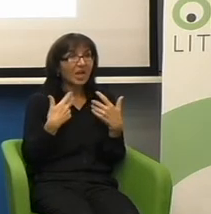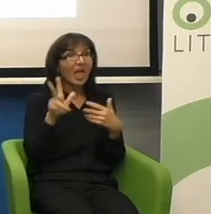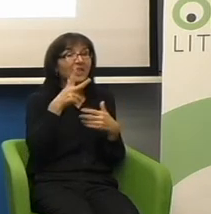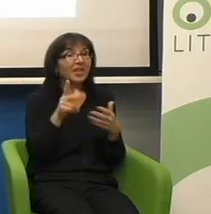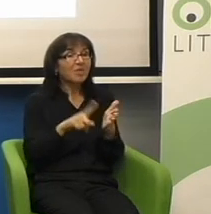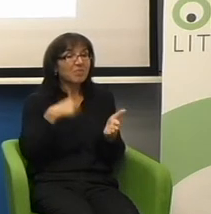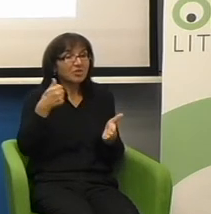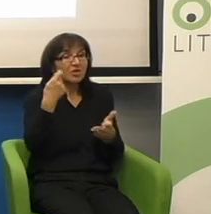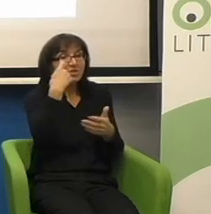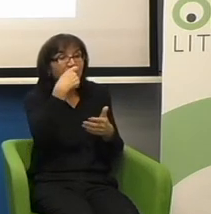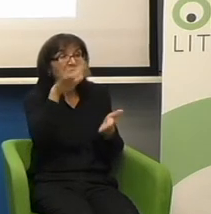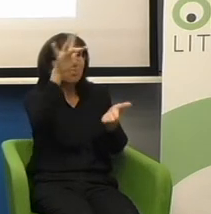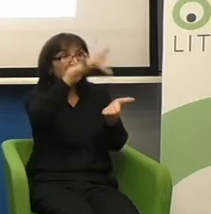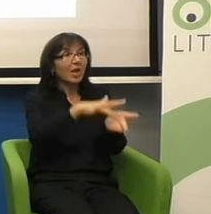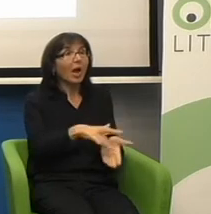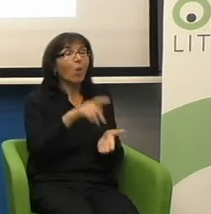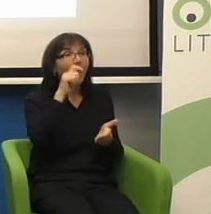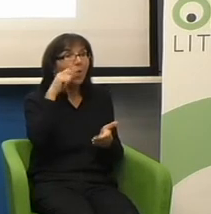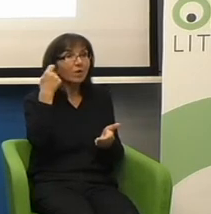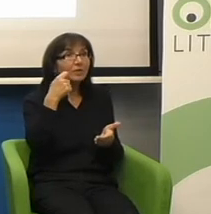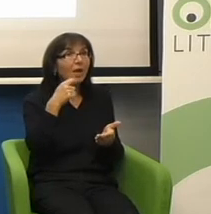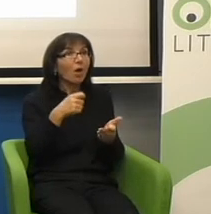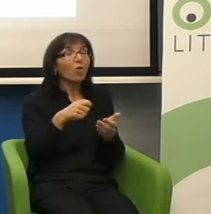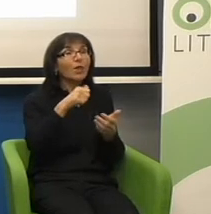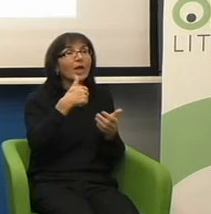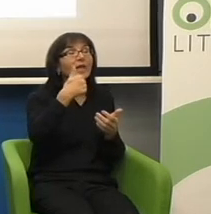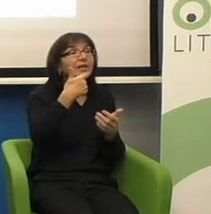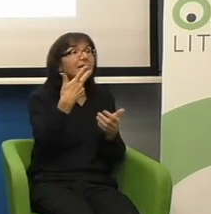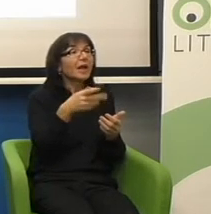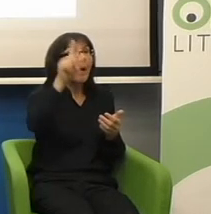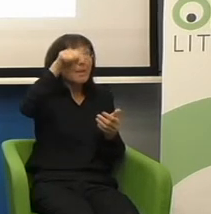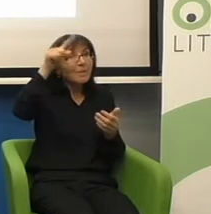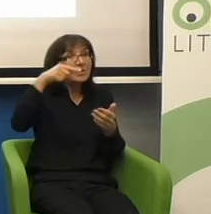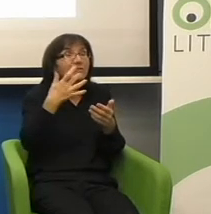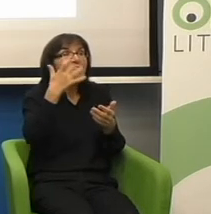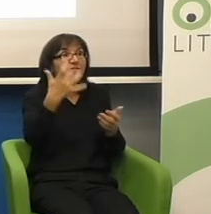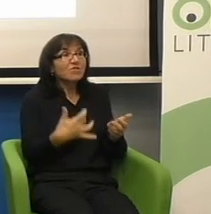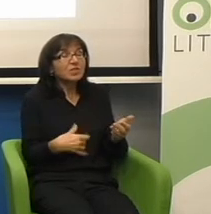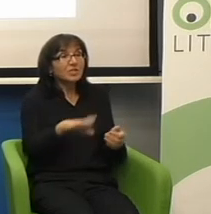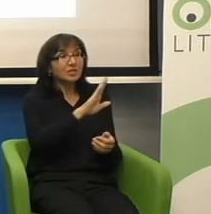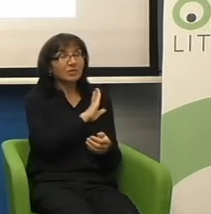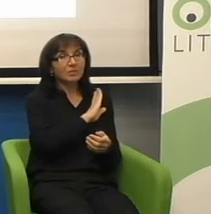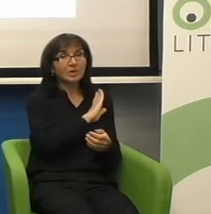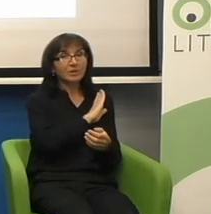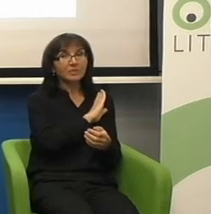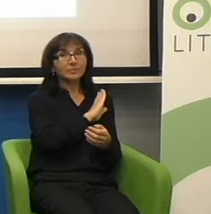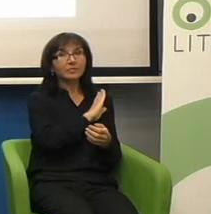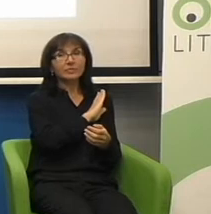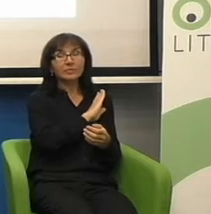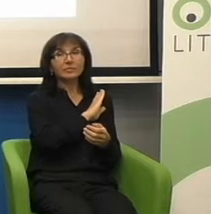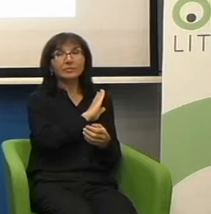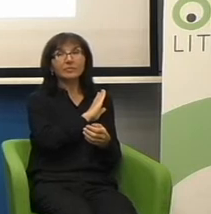raz pojechała na Ukrainę, to on dosłownie kilka miesięcy wcześniej zmarł. I no tak, no,